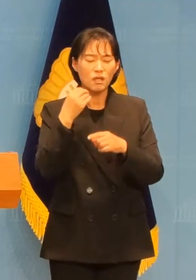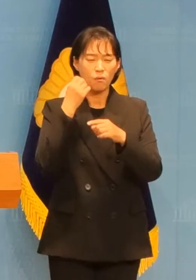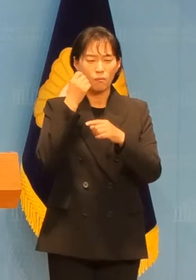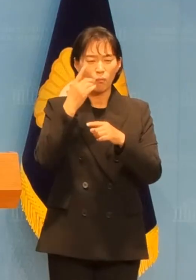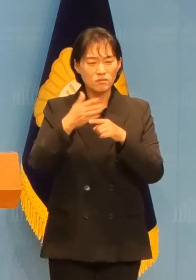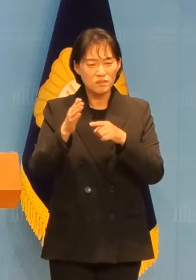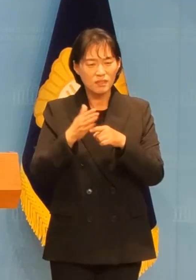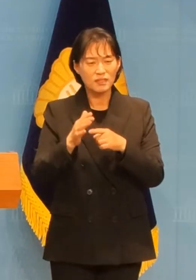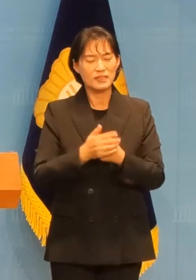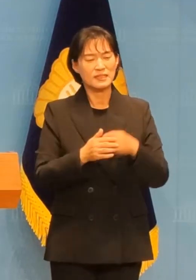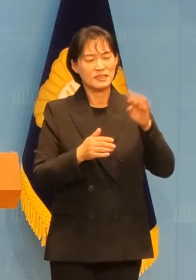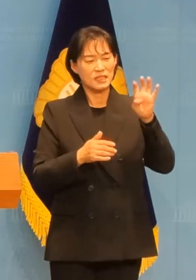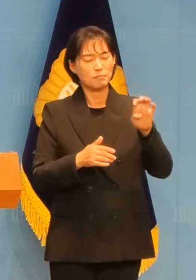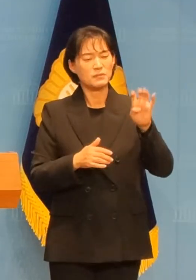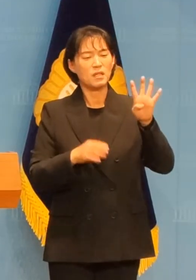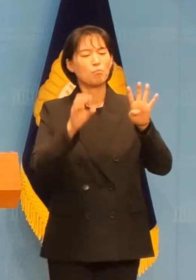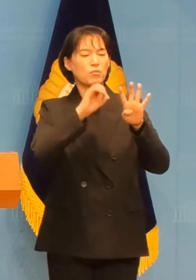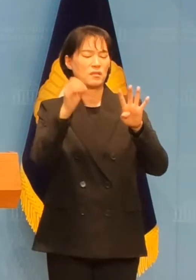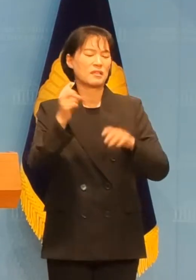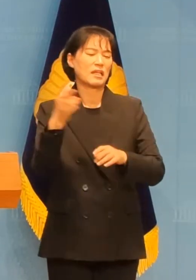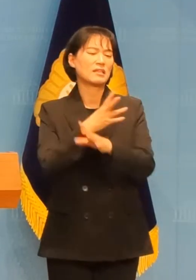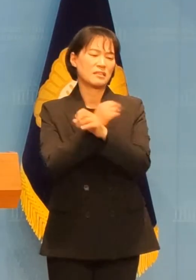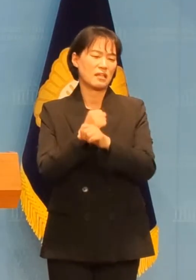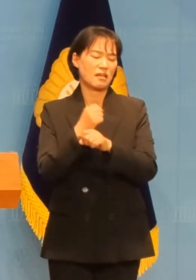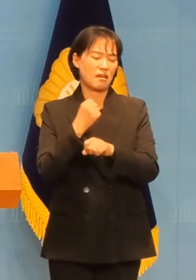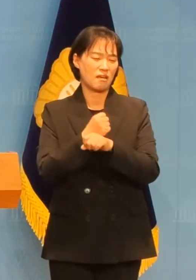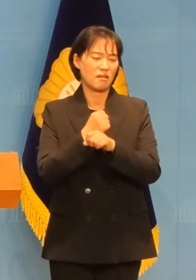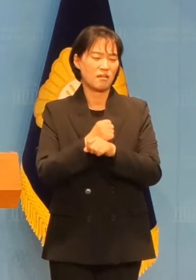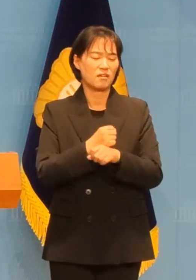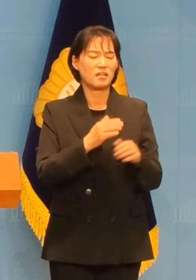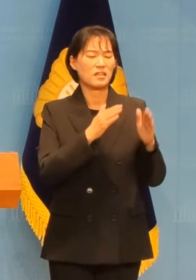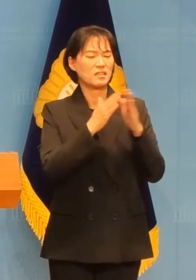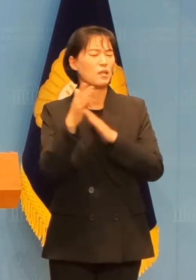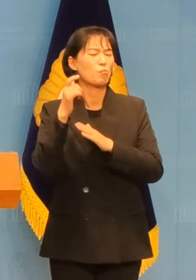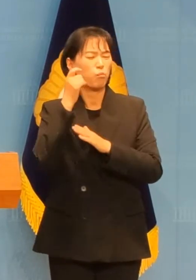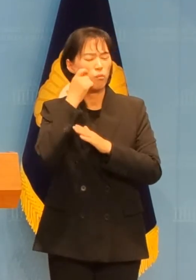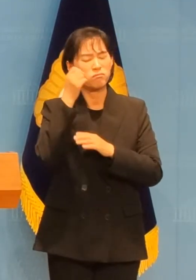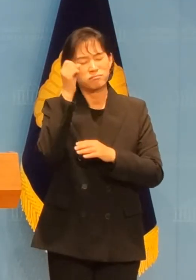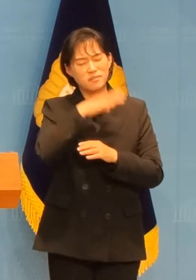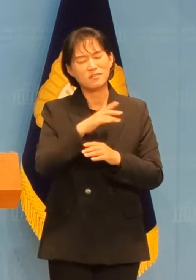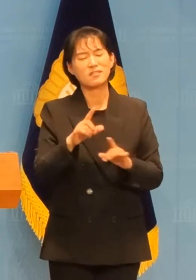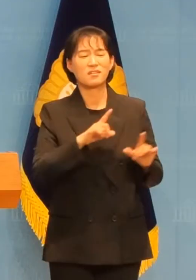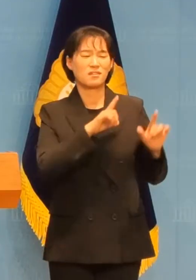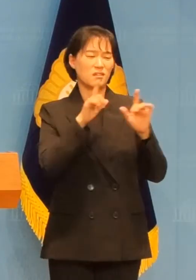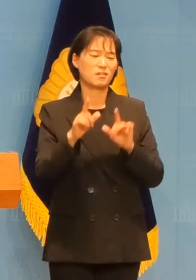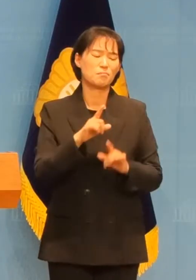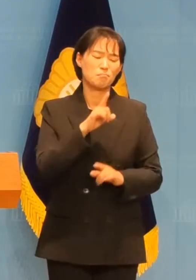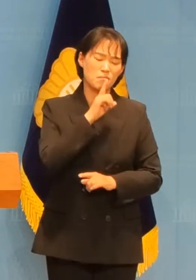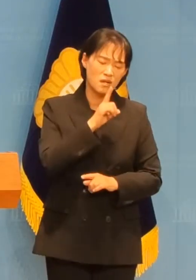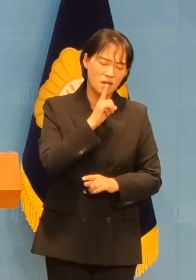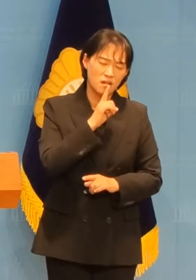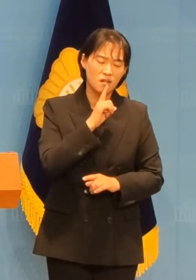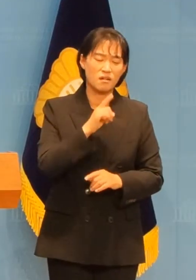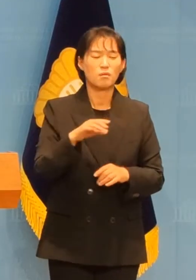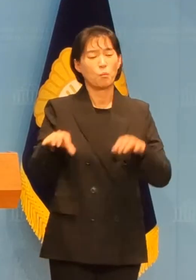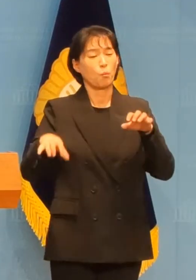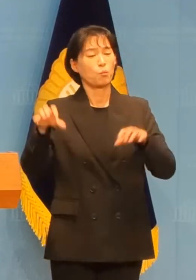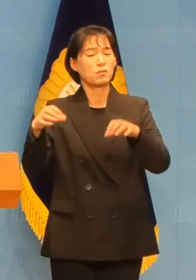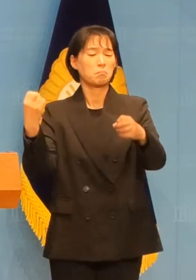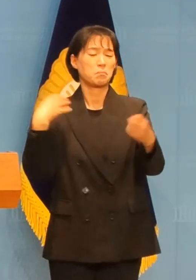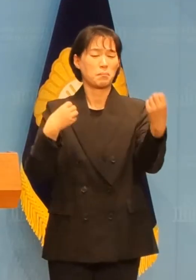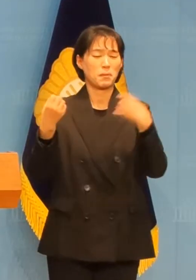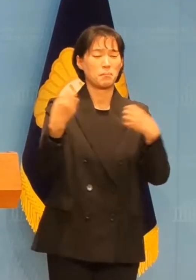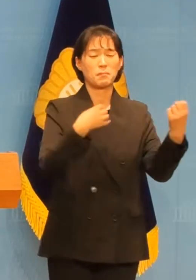44%가 재계약을 할 정도로 이사를 못 가 눌러 산다는 실수요자들의 아우성 또한 곳곳에서